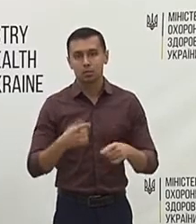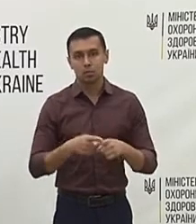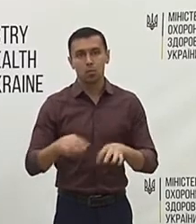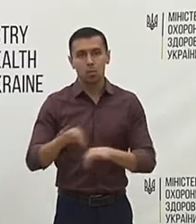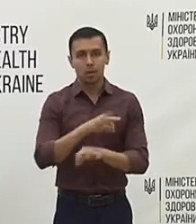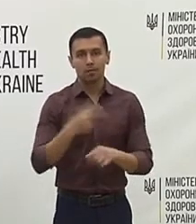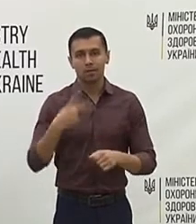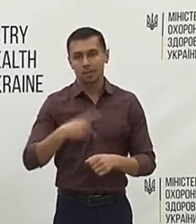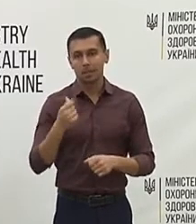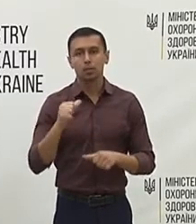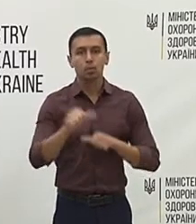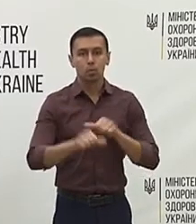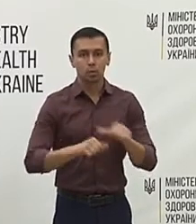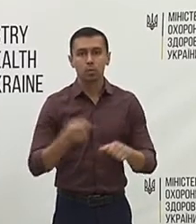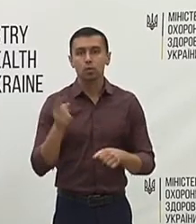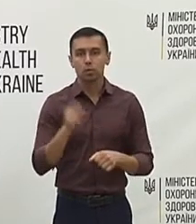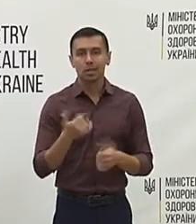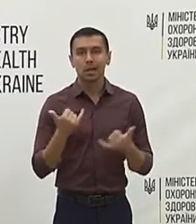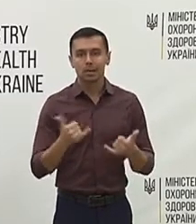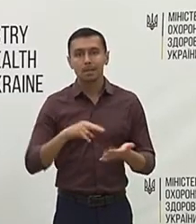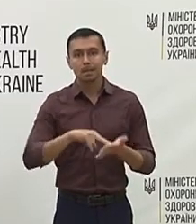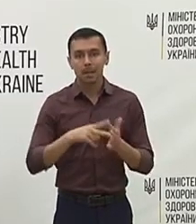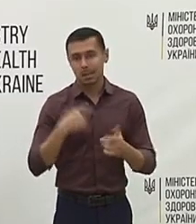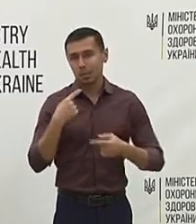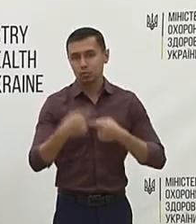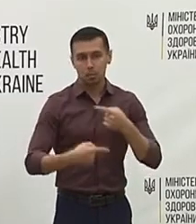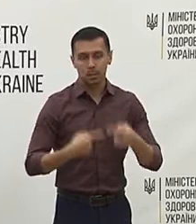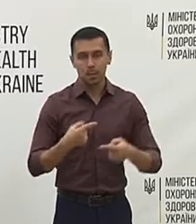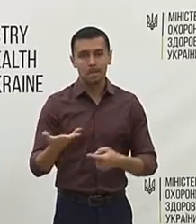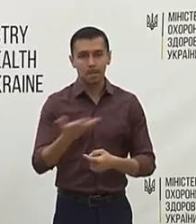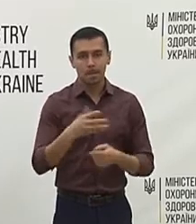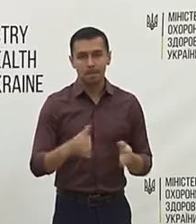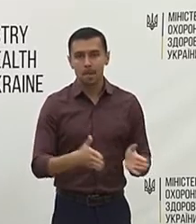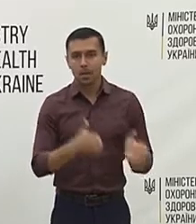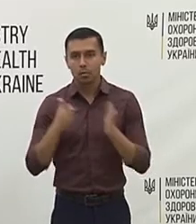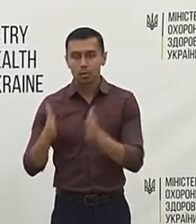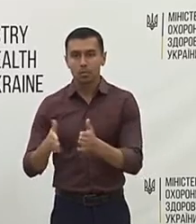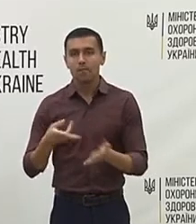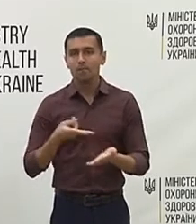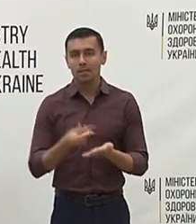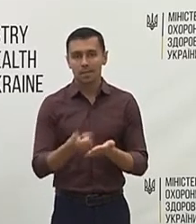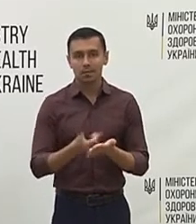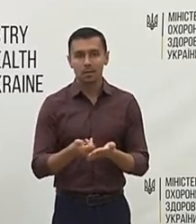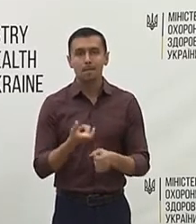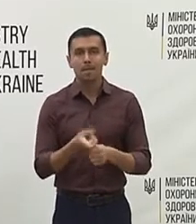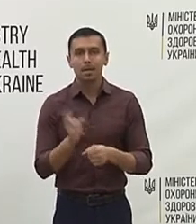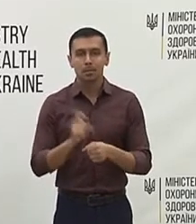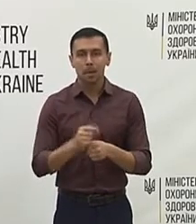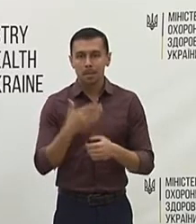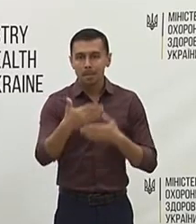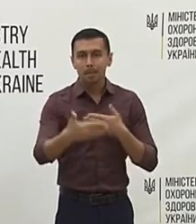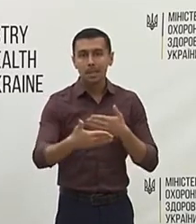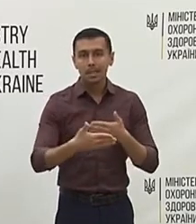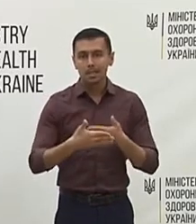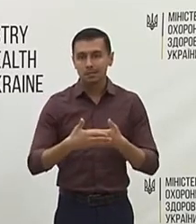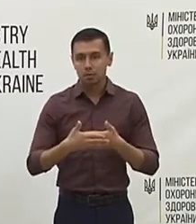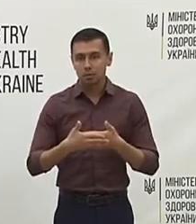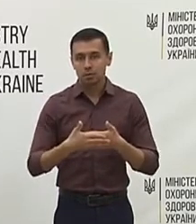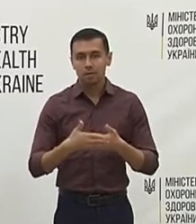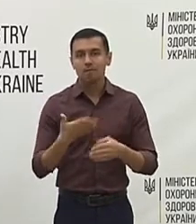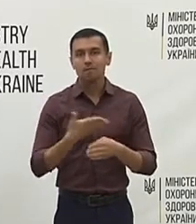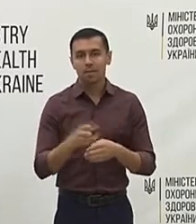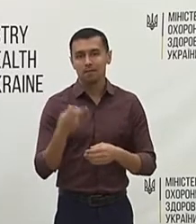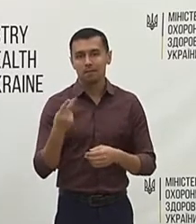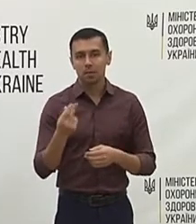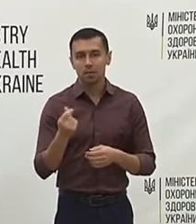цього проєкту в 2021 році. Тож наразі план наступний. Ми переносимо фінансування, максимально наблизивши